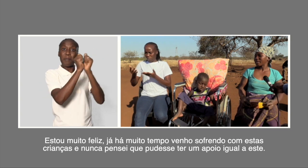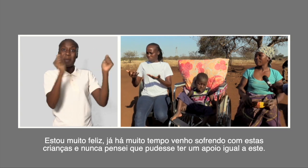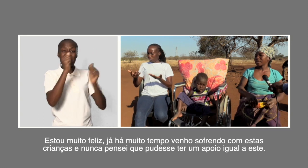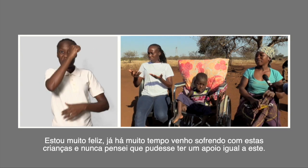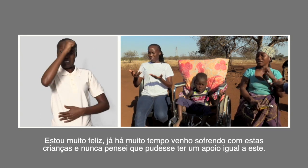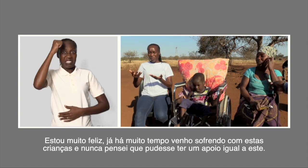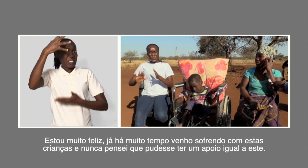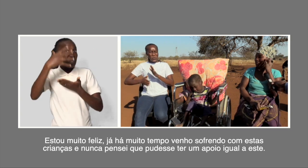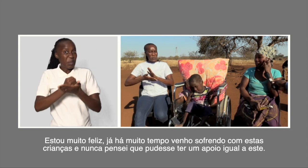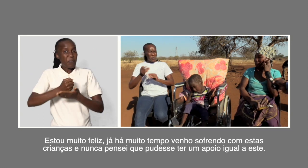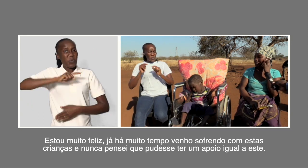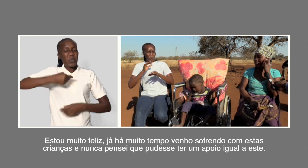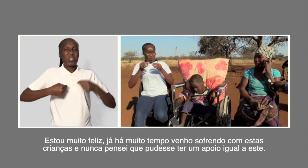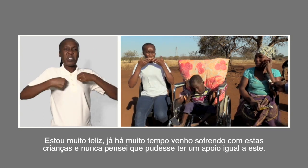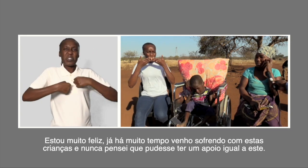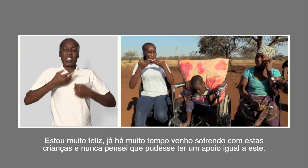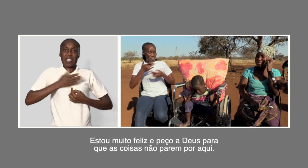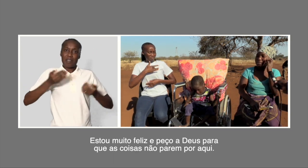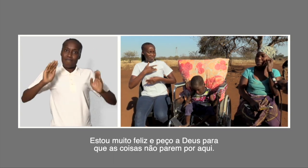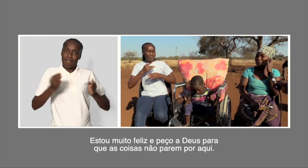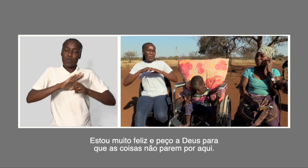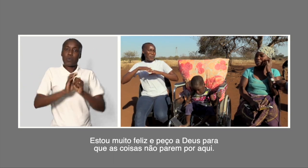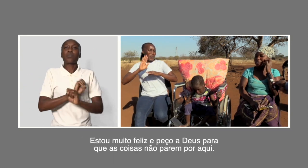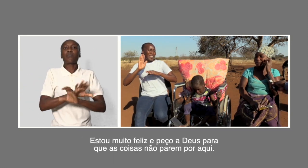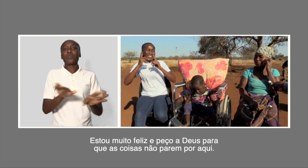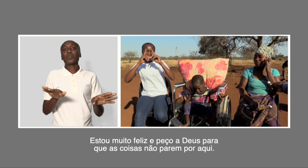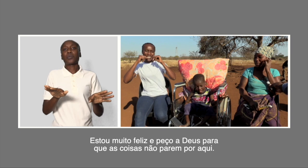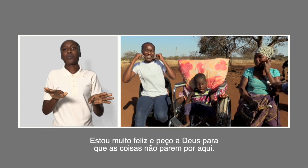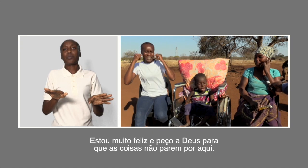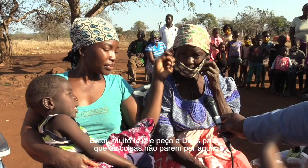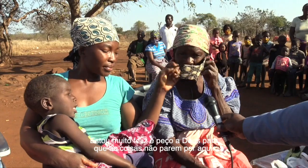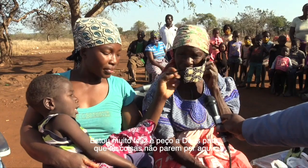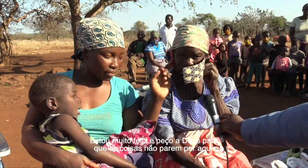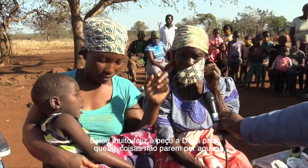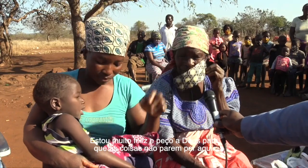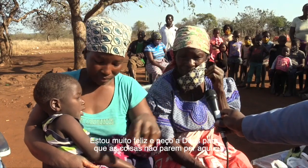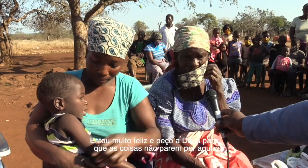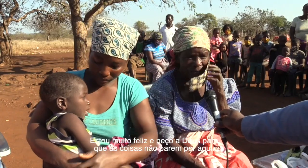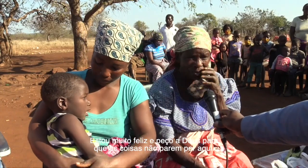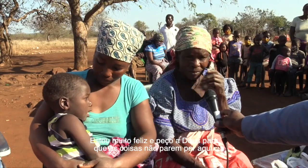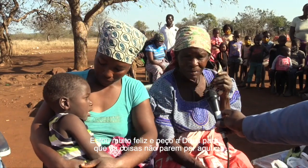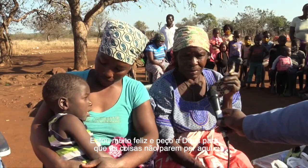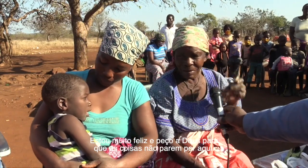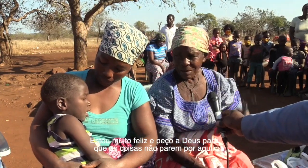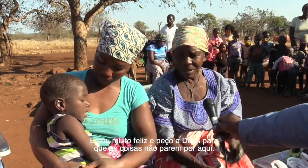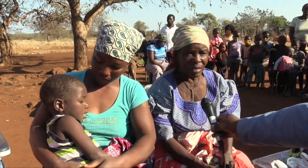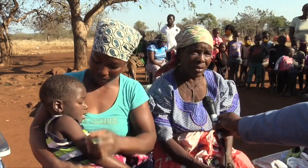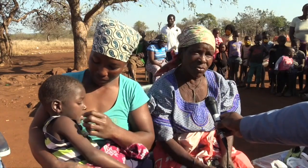ter um apoio igual a este. Estou muito feliz e peço a Deus para que as coisas não parem por